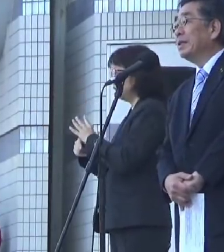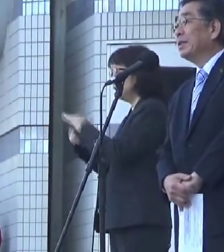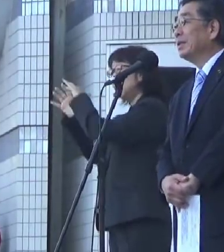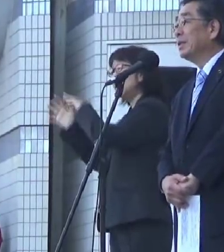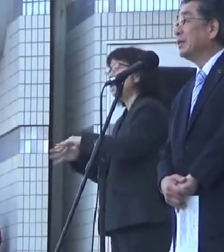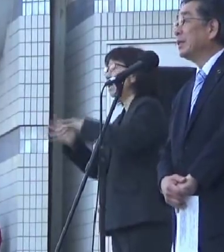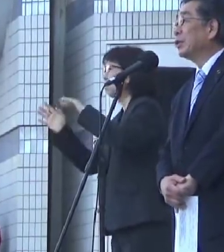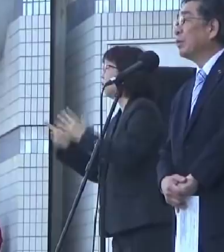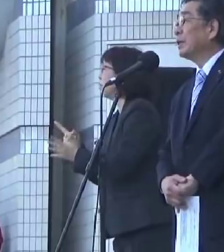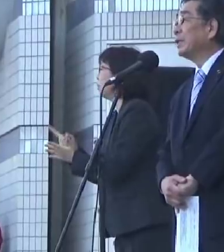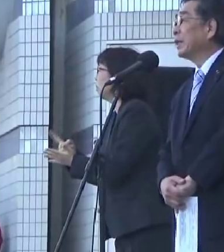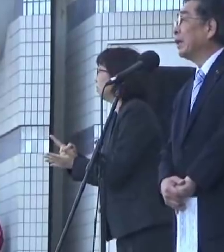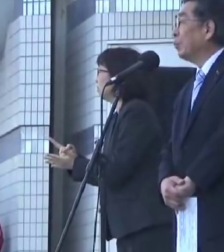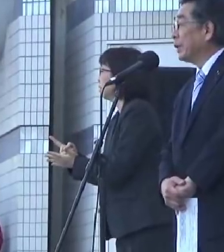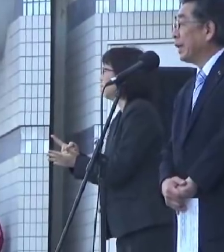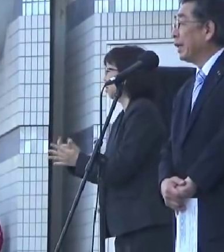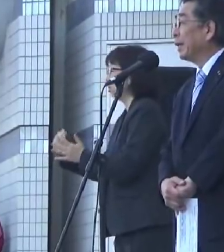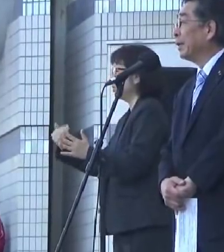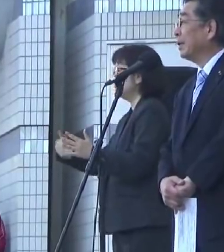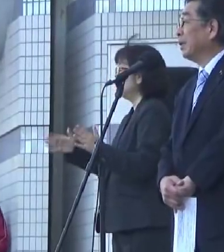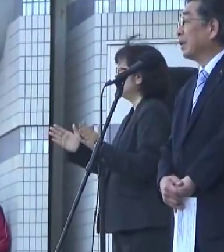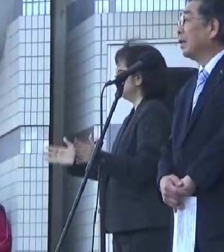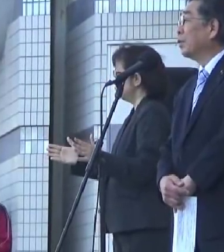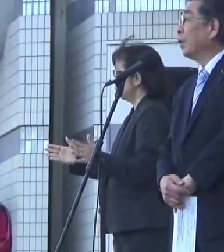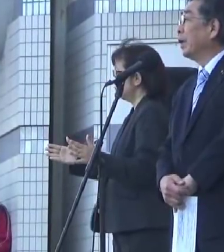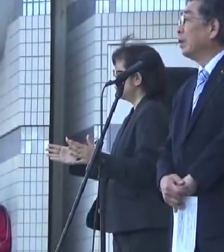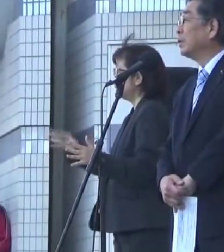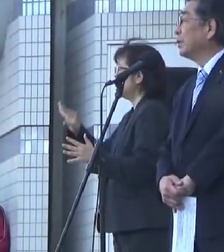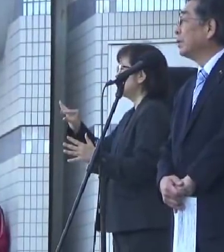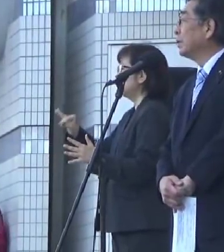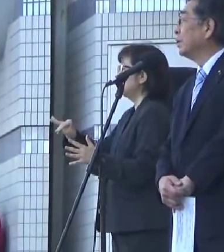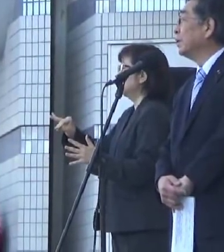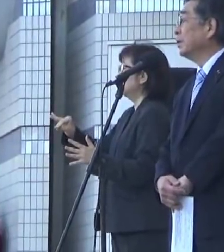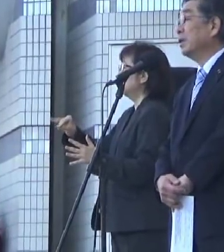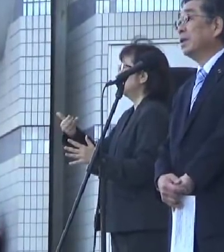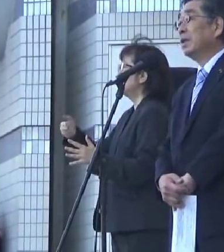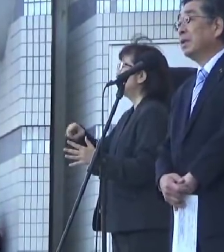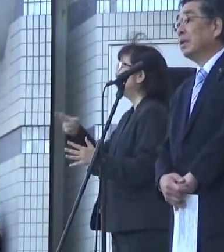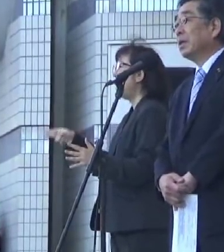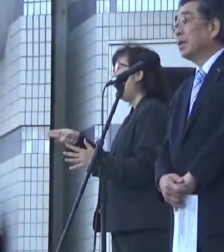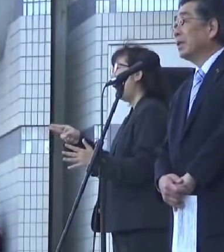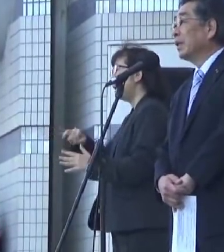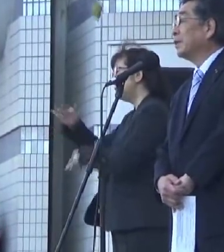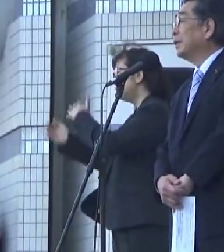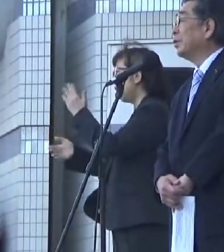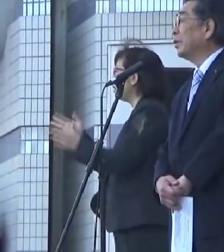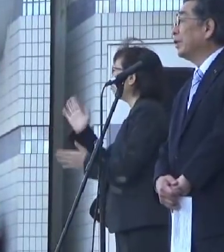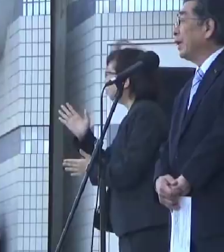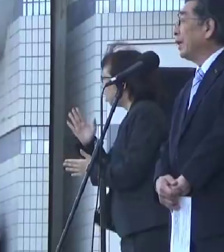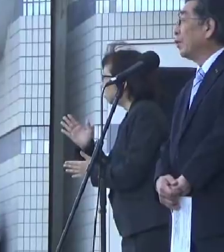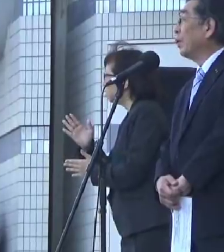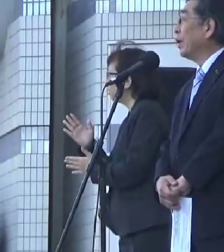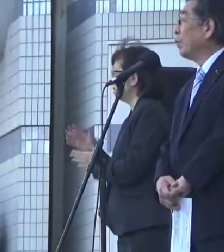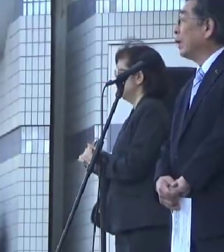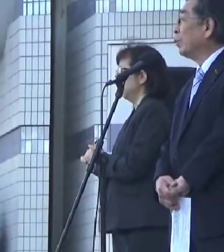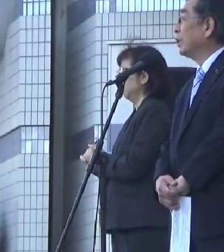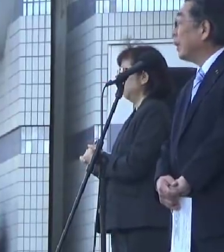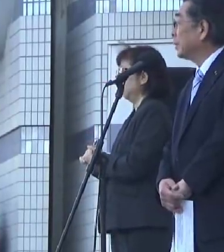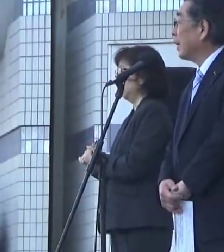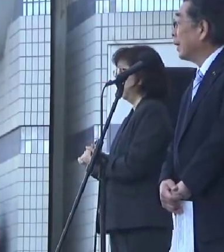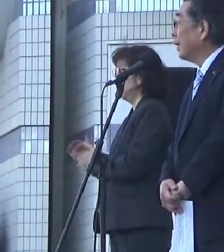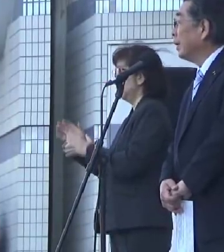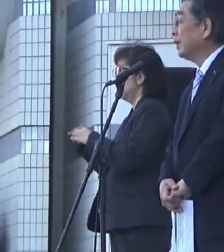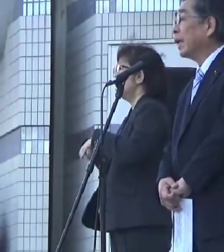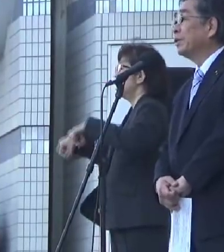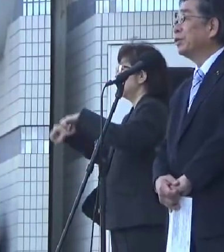間にせいぜい筑波山しかありません。関東平野をつるつる風に乗ってこの辺までも